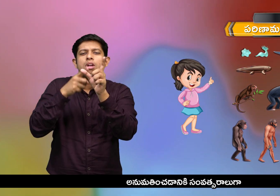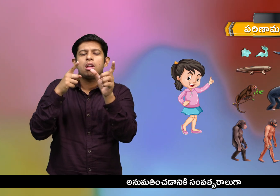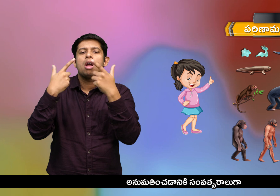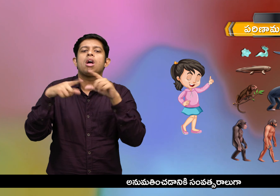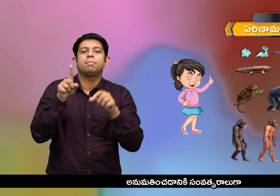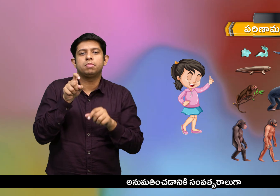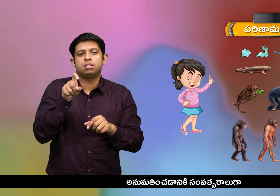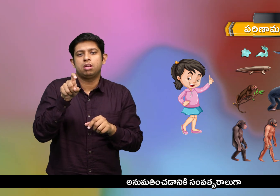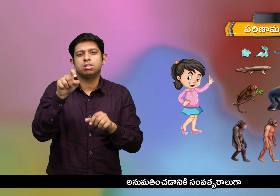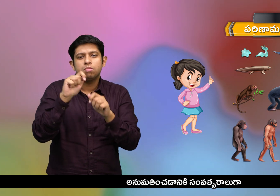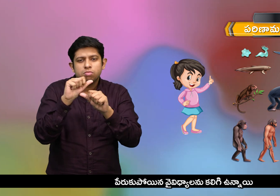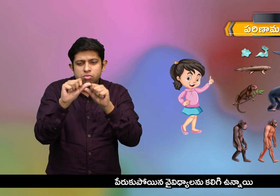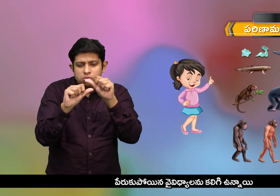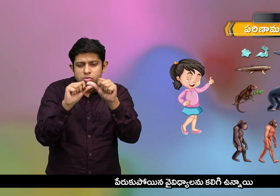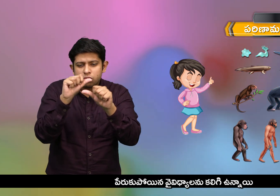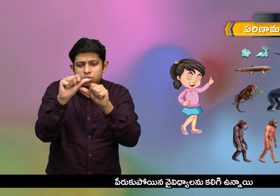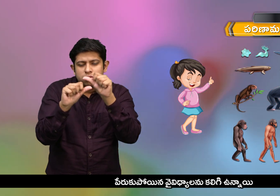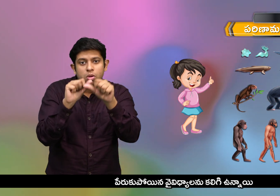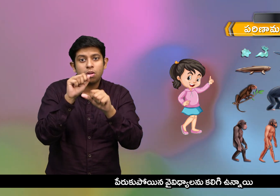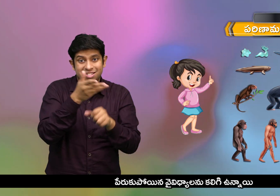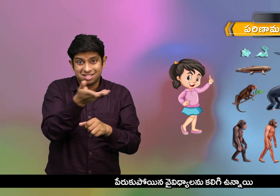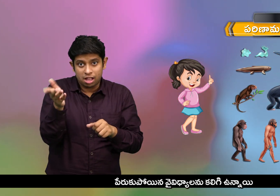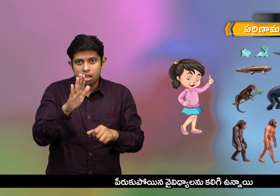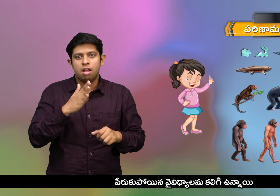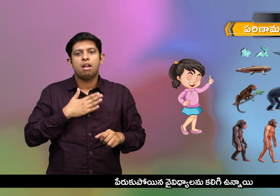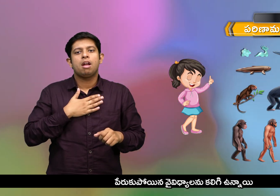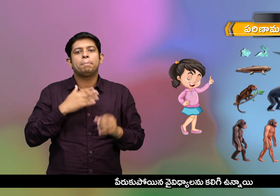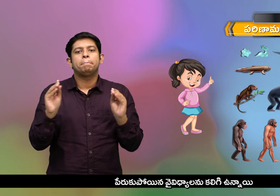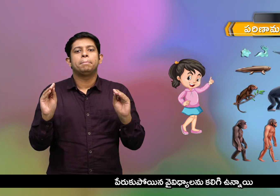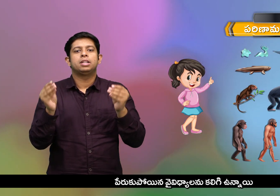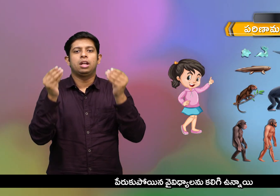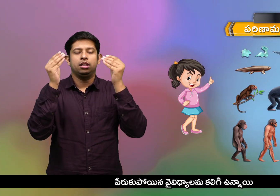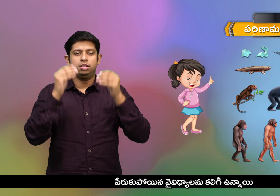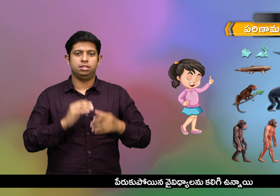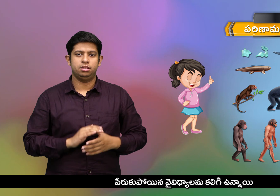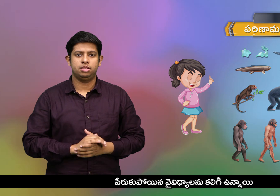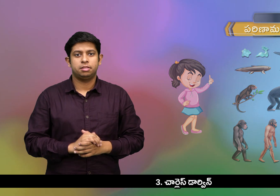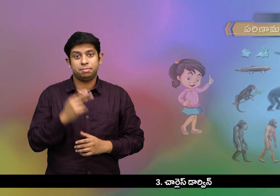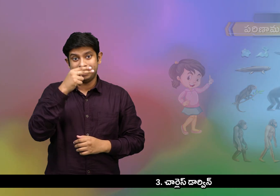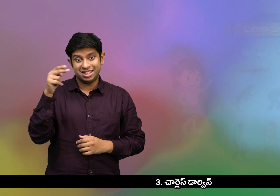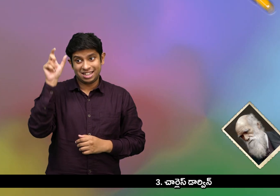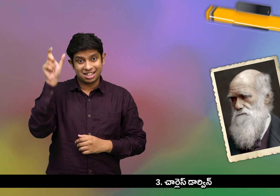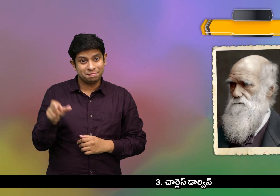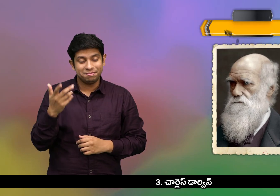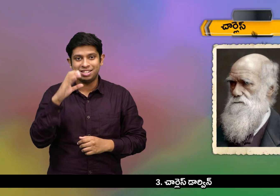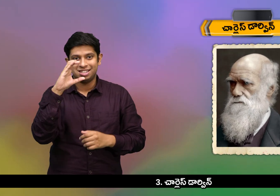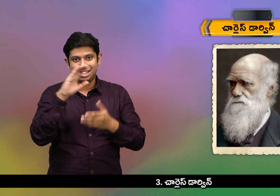అనుమతించడానికి సంవత్సరాలుగా పేరుకుపోయిన వైవిధ్యాలను కలిగి ఉన్నాయి. 3, చార్లెస్